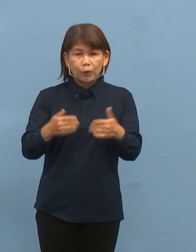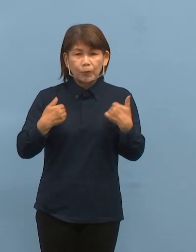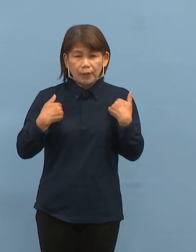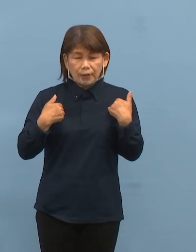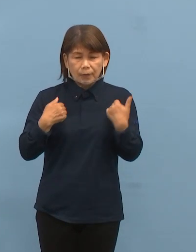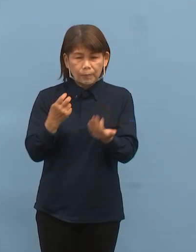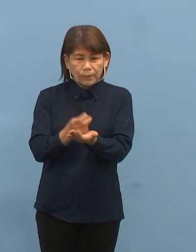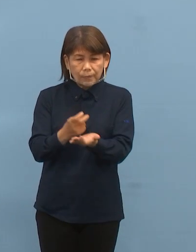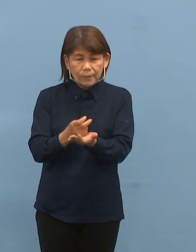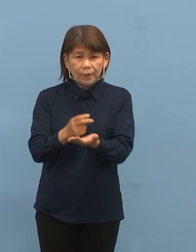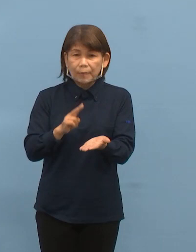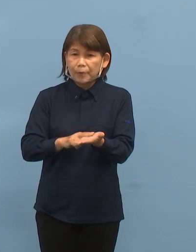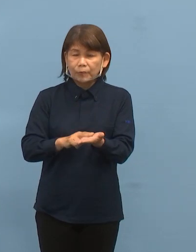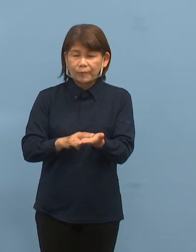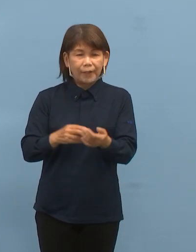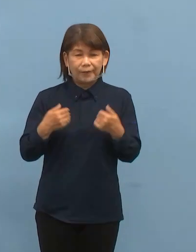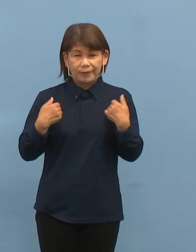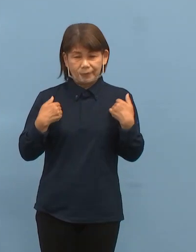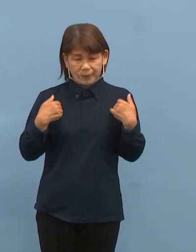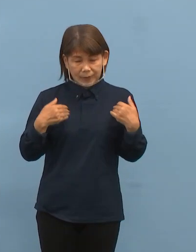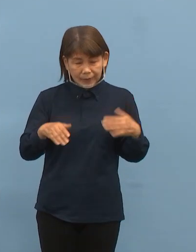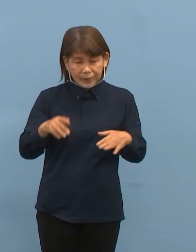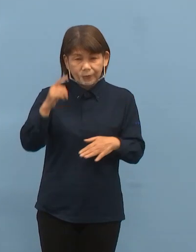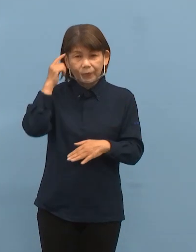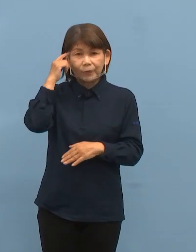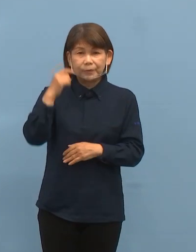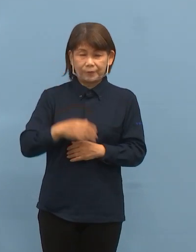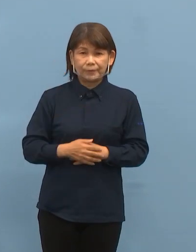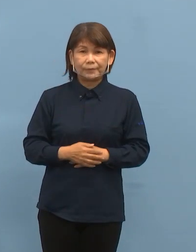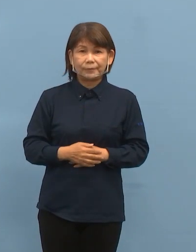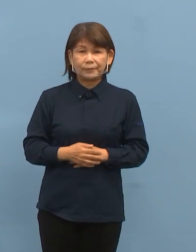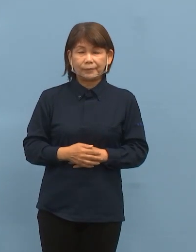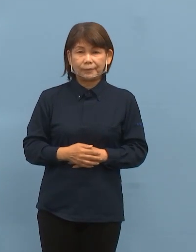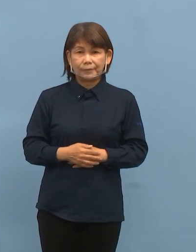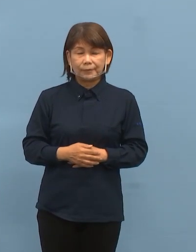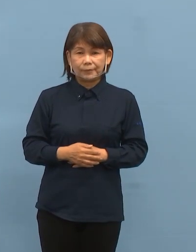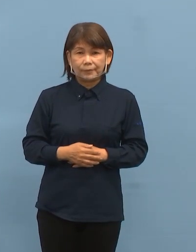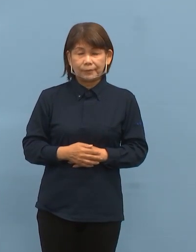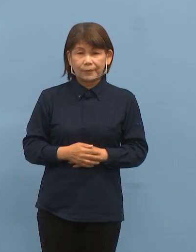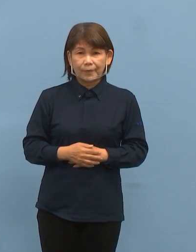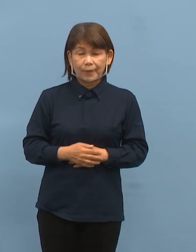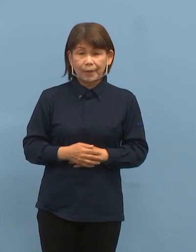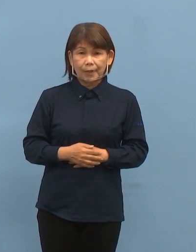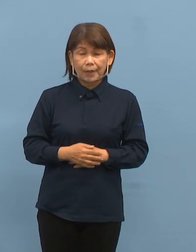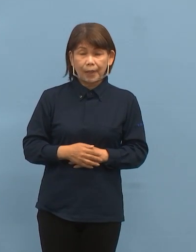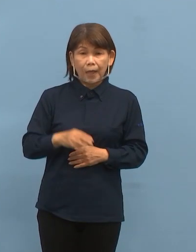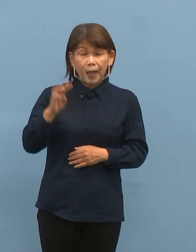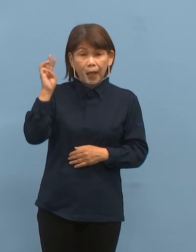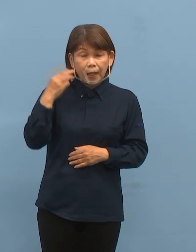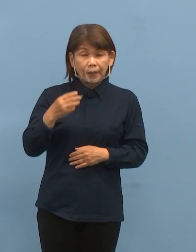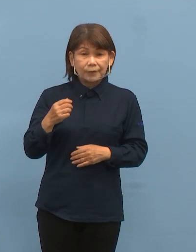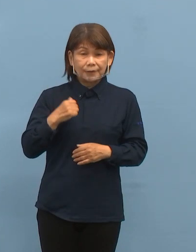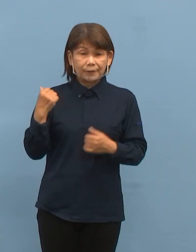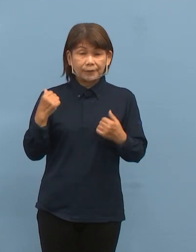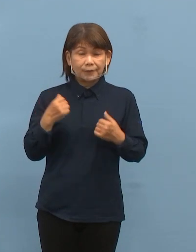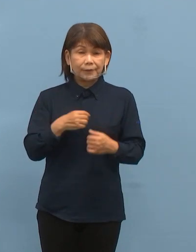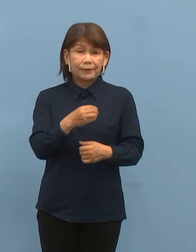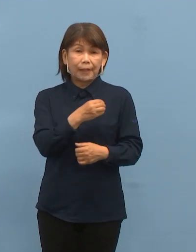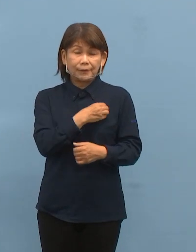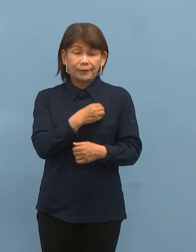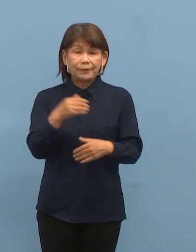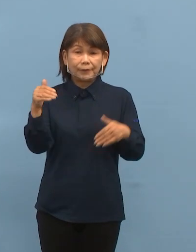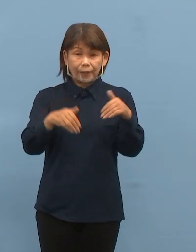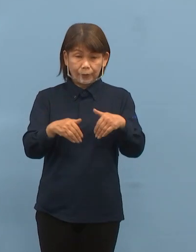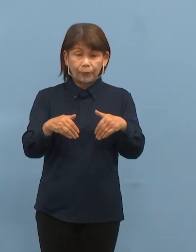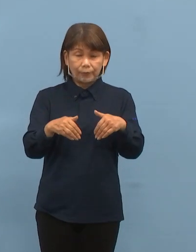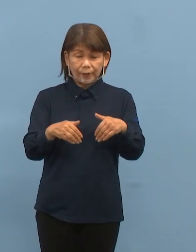なというふうに思っています。は い、すみません、ちょっと参院選の絡みで、はい、知事は